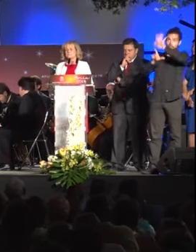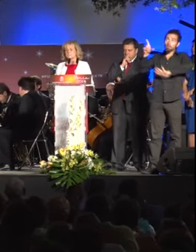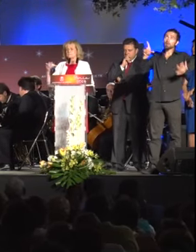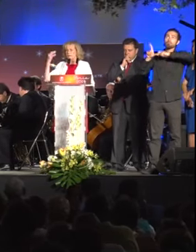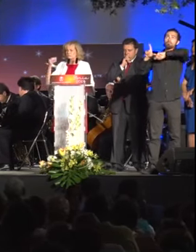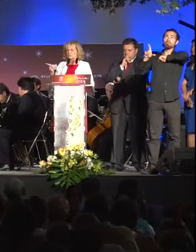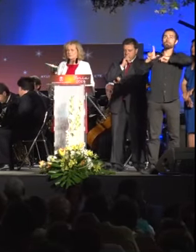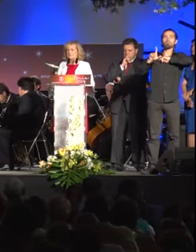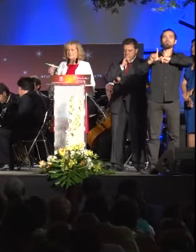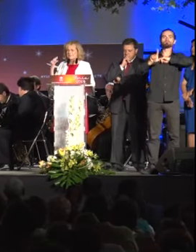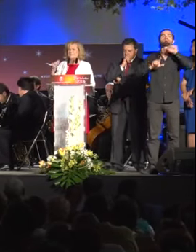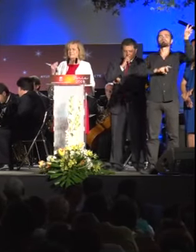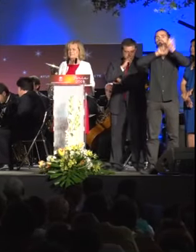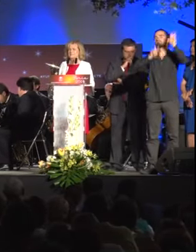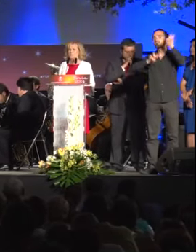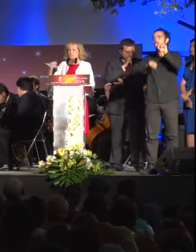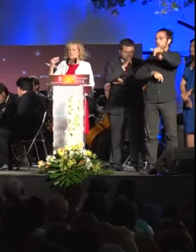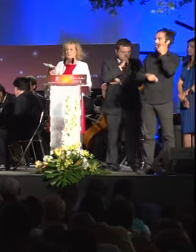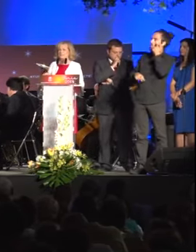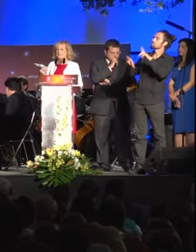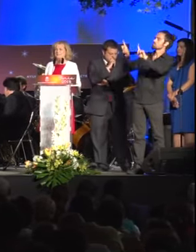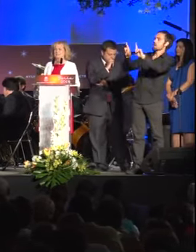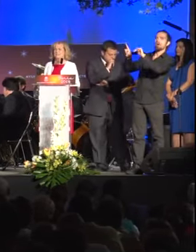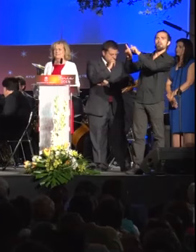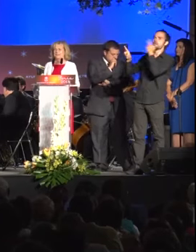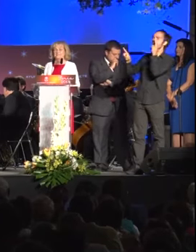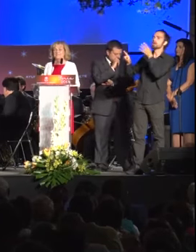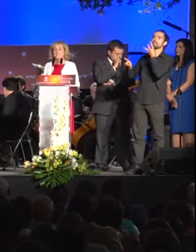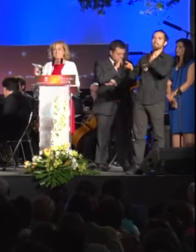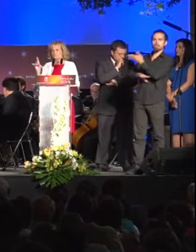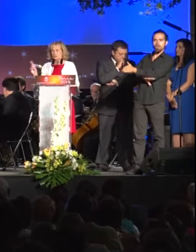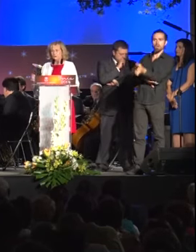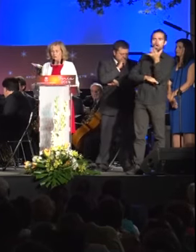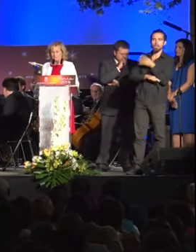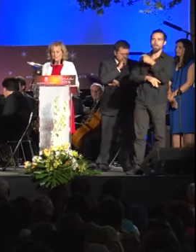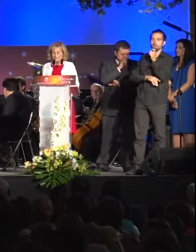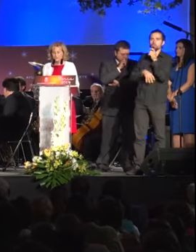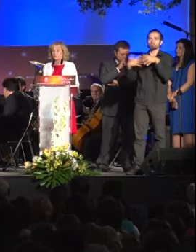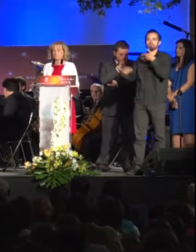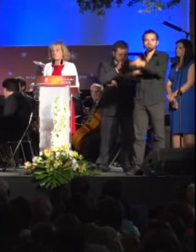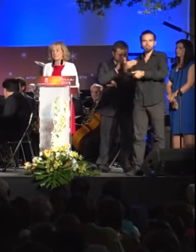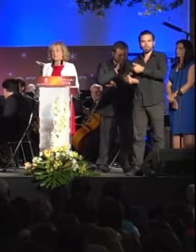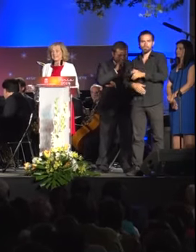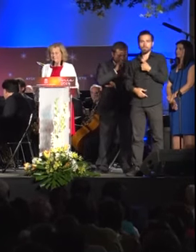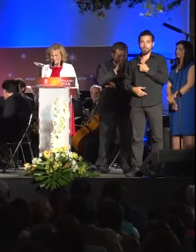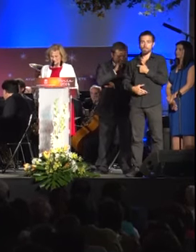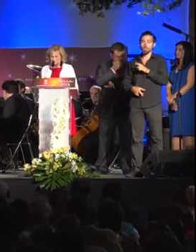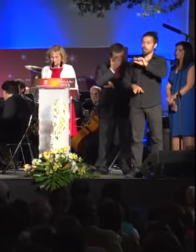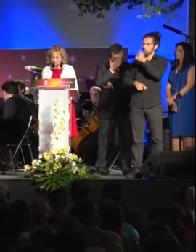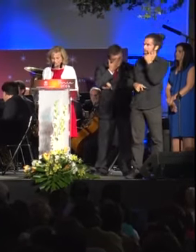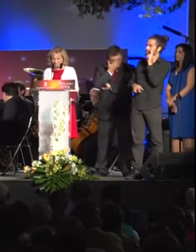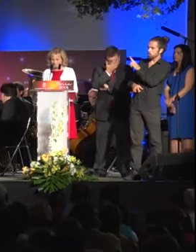afición, vamos a ver qué carteles nos preparan en la Feria de Albacete. Y desde luego que no defraudan a